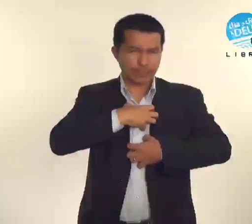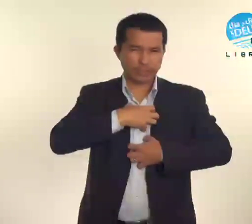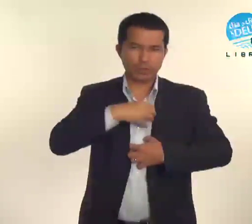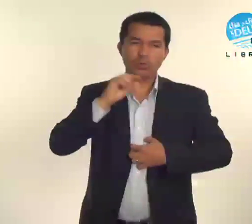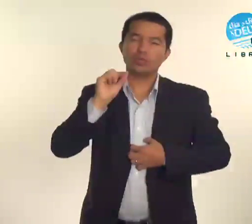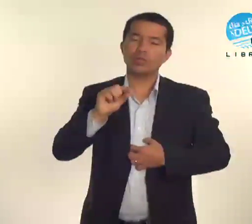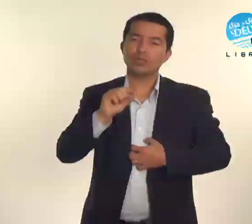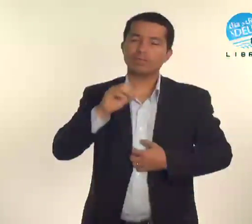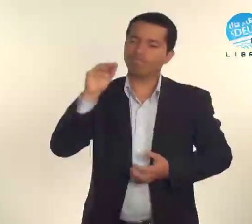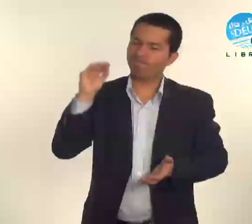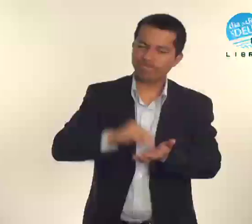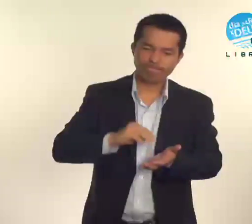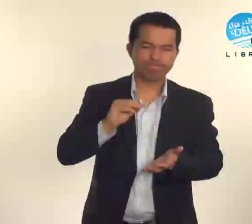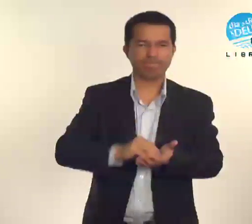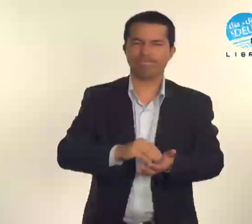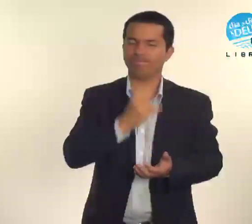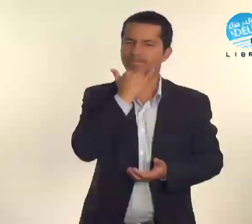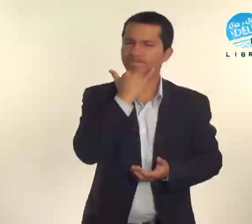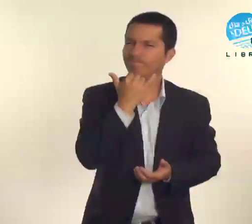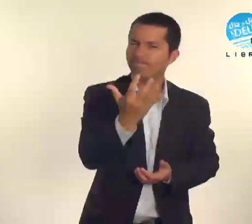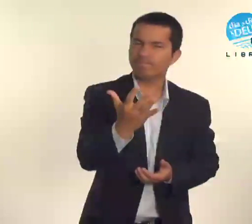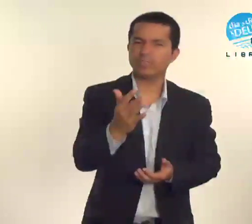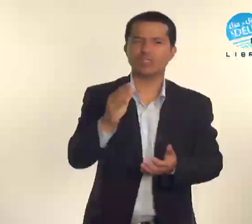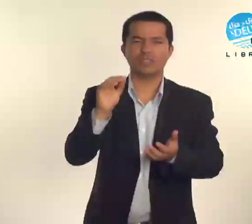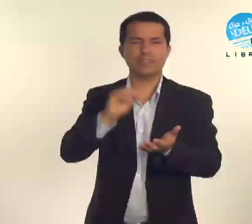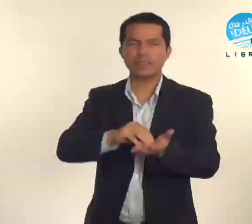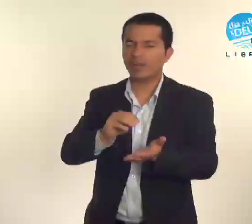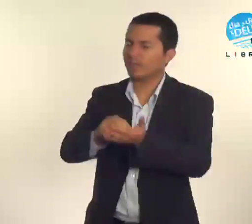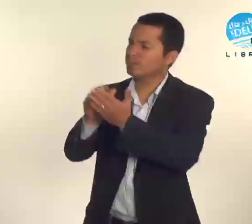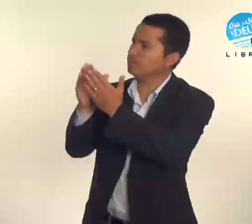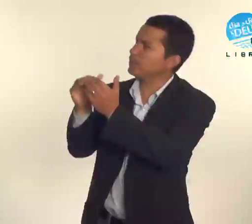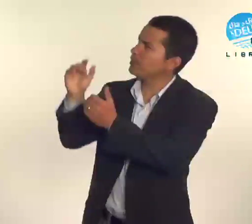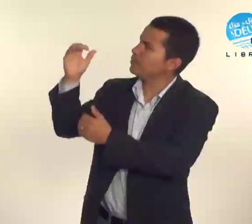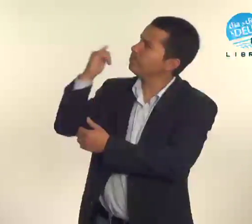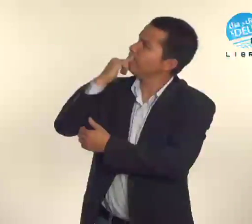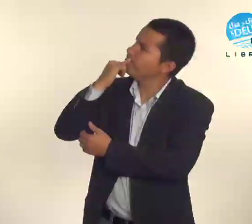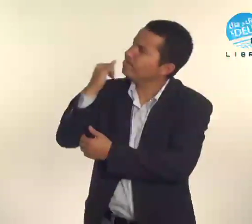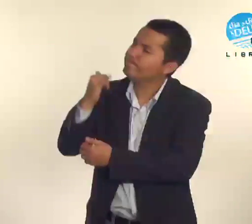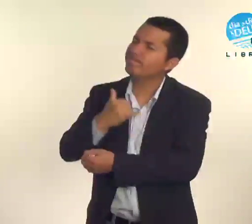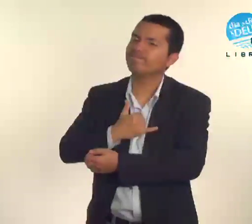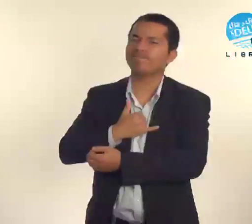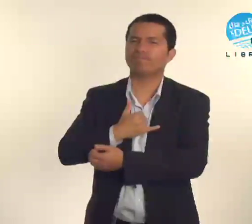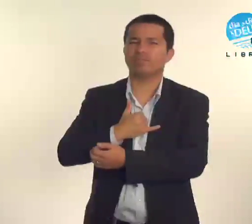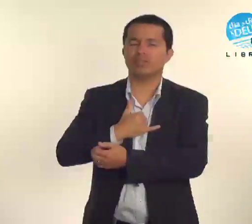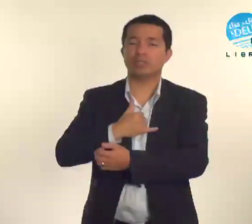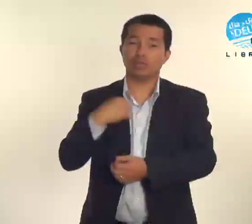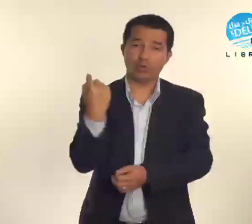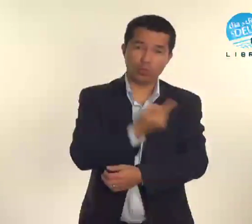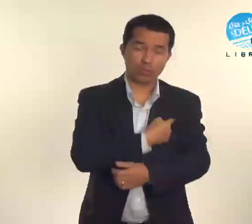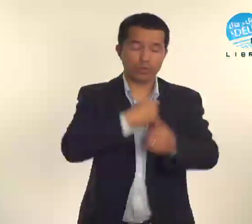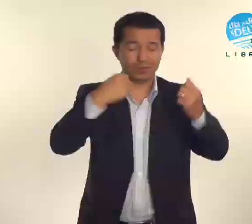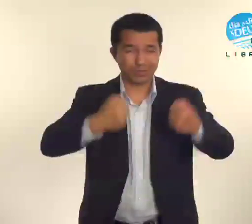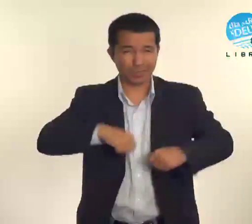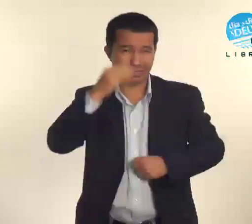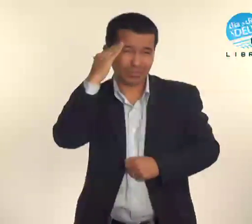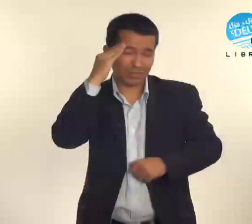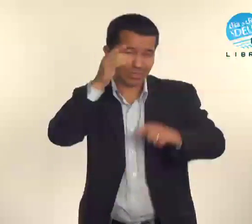eternidade. E a gente precisa entender o que significava Jesus dizer: perdoa as